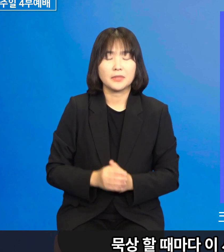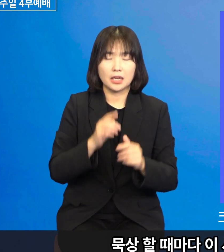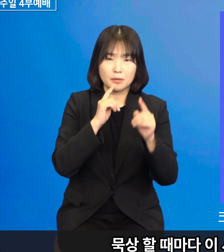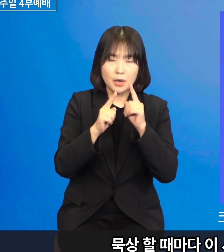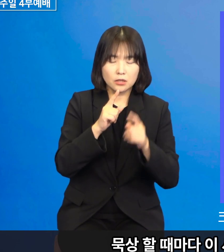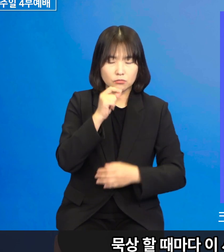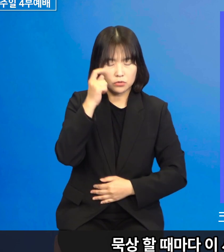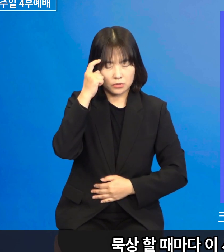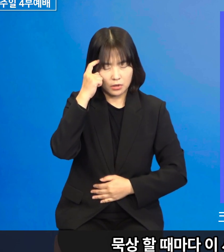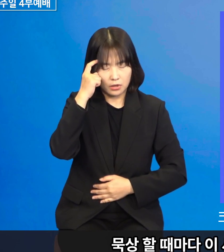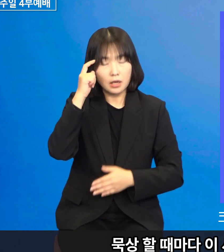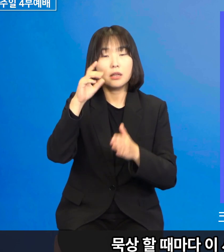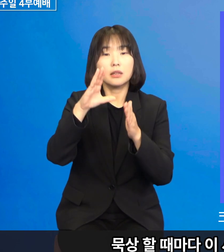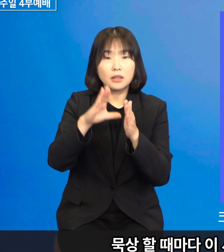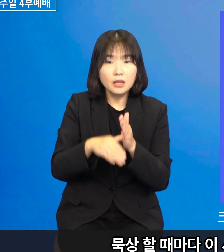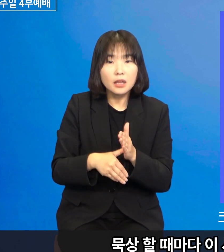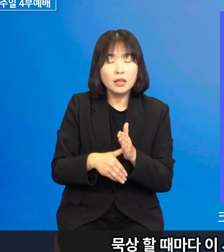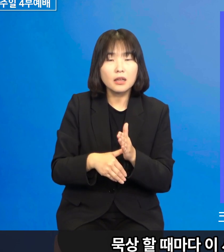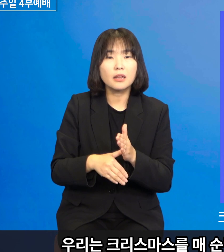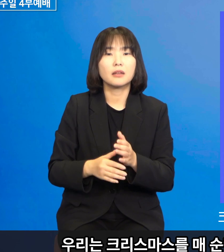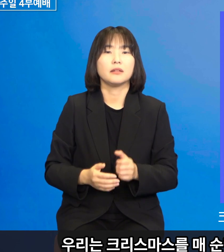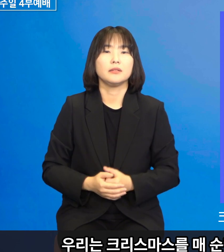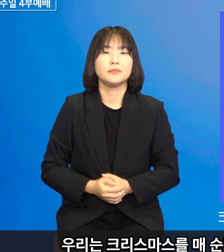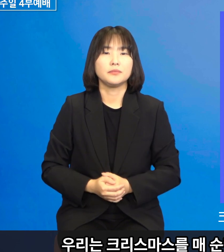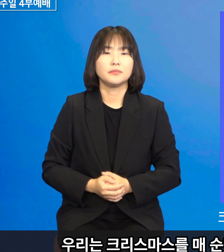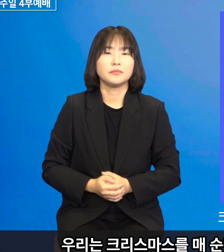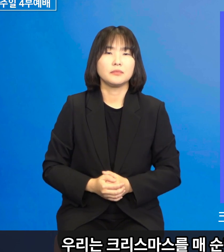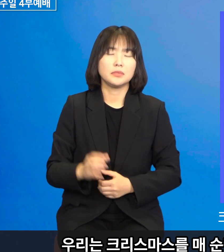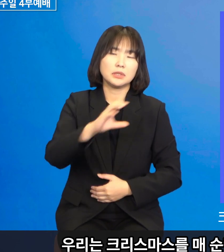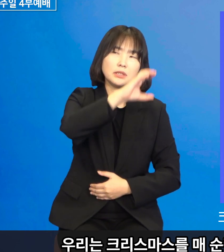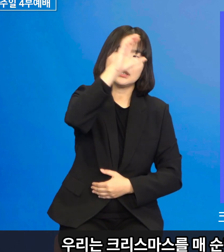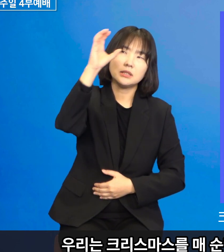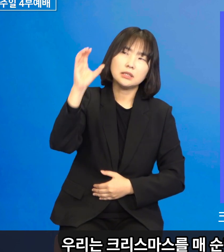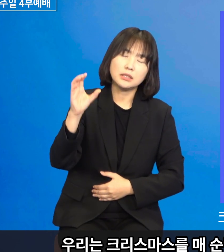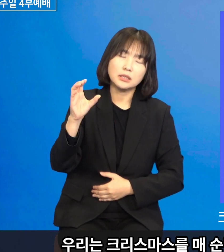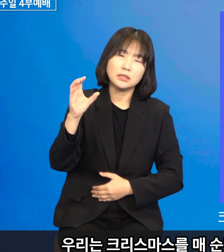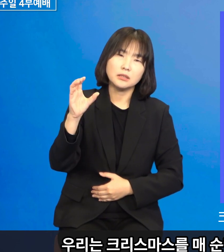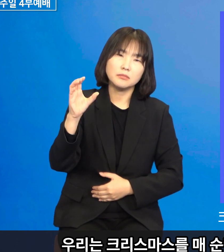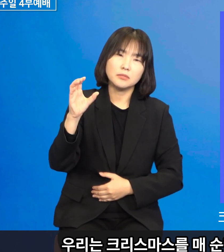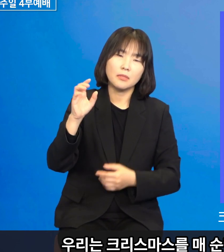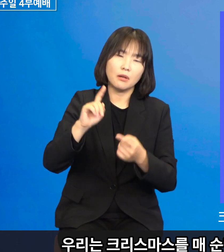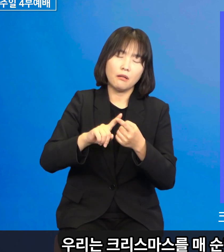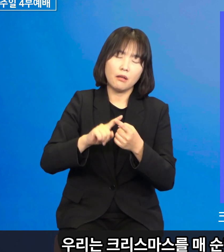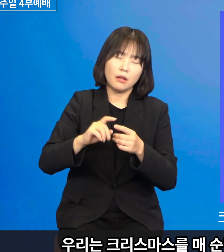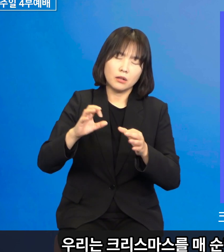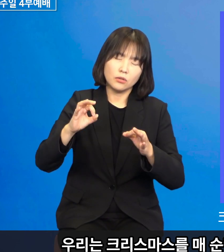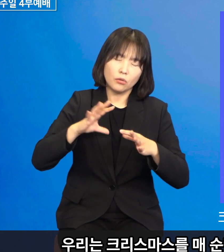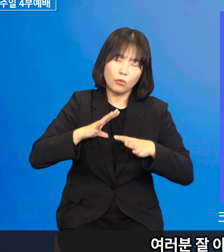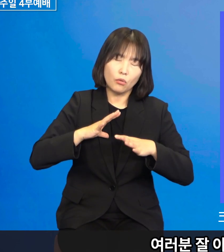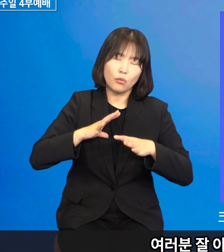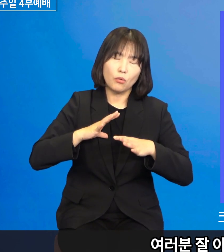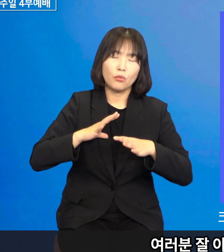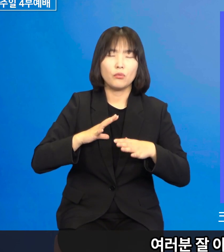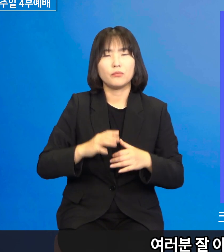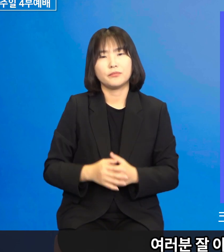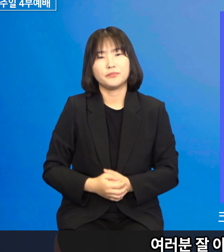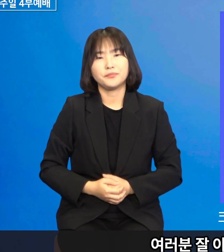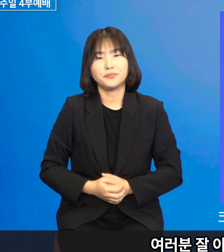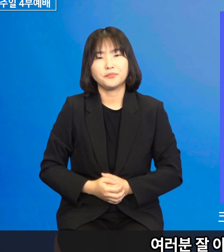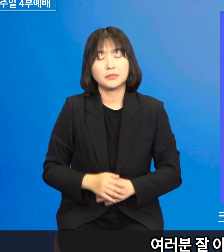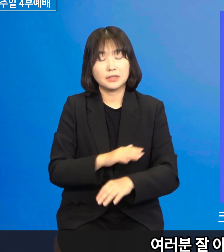말씀을 묵상할 때마다 이 사실을 묵상할 때마다 우리는 크리스마스를 매 순간 놀라워할 수밖에 없는 겁니다. 여러분 잘